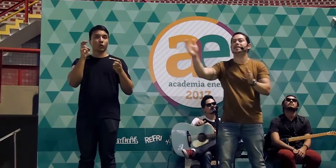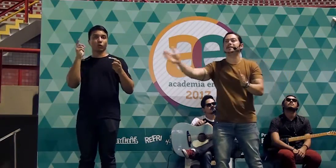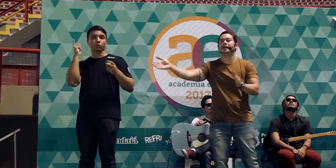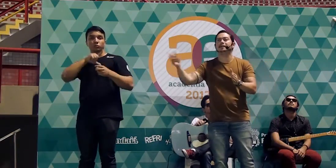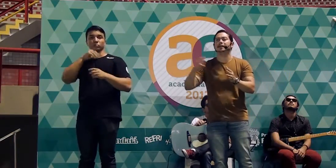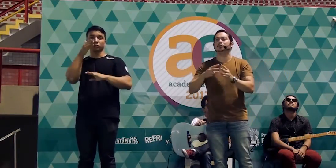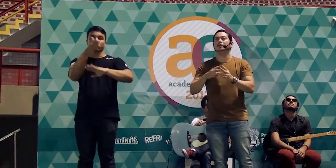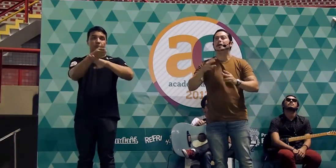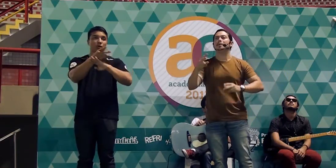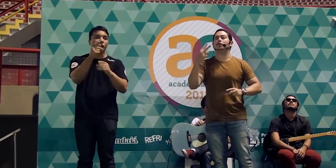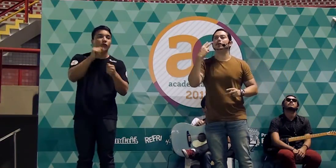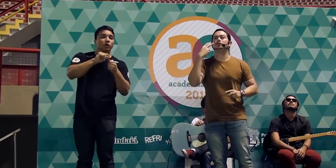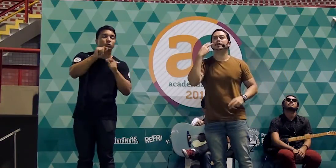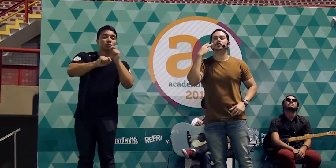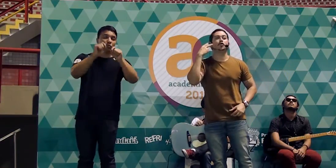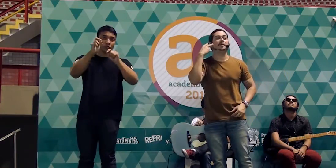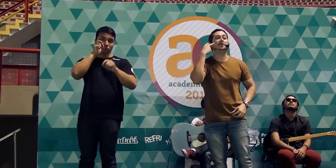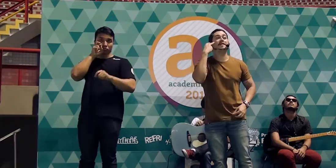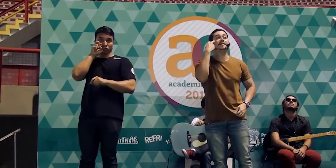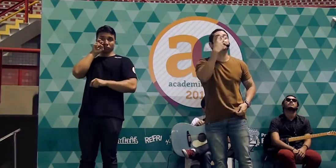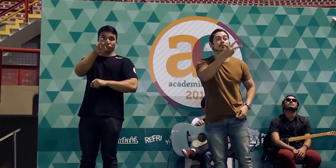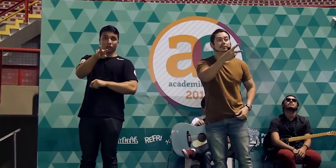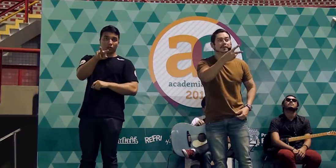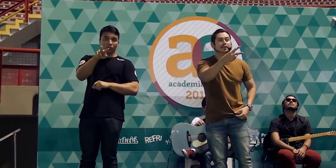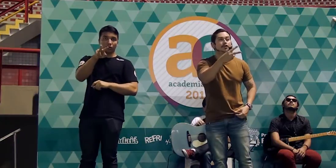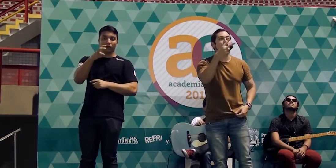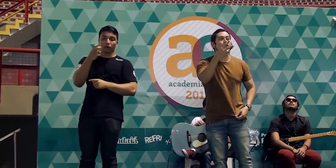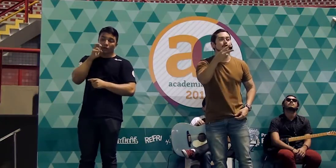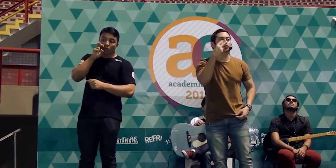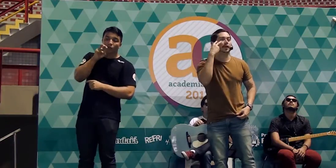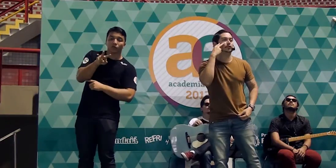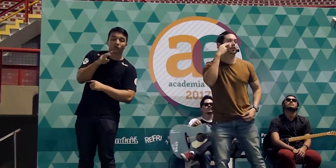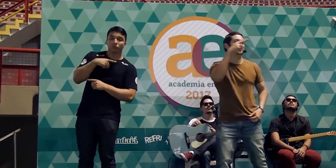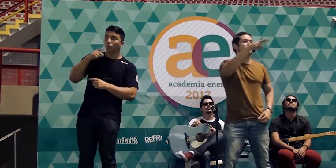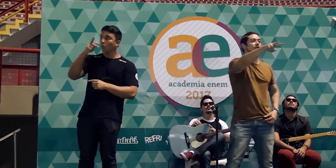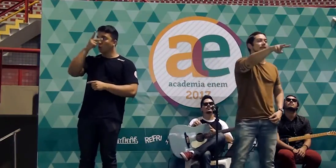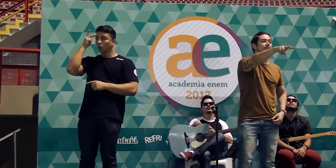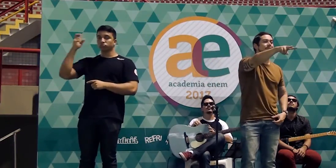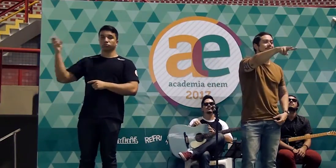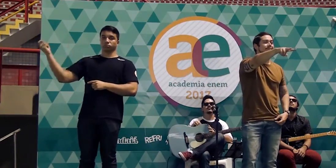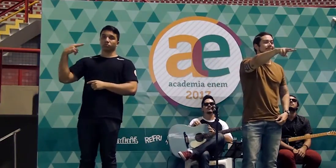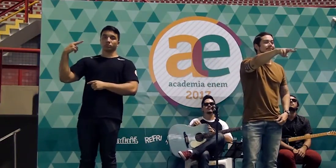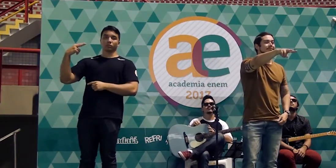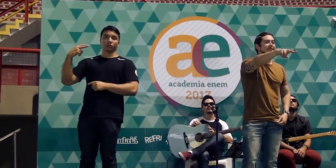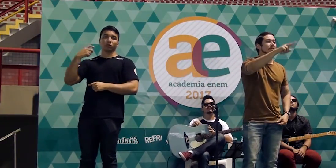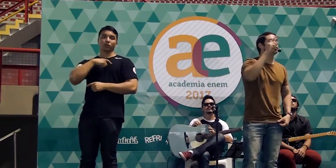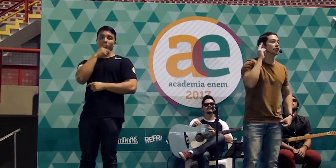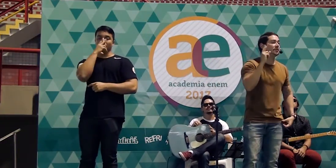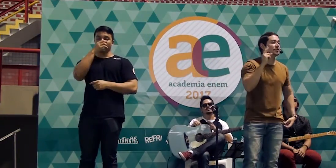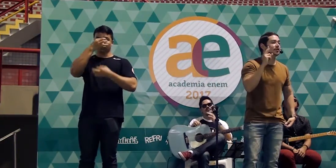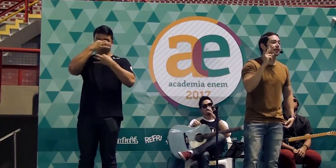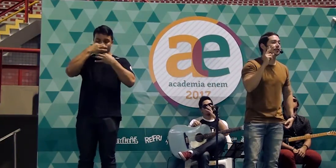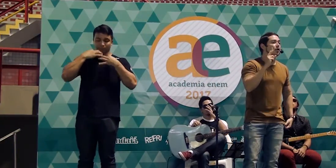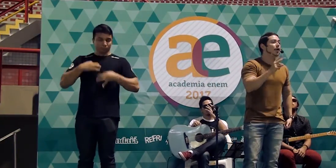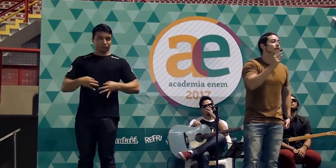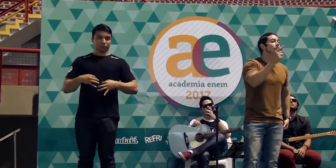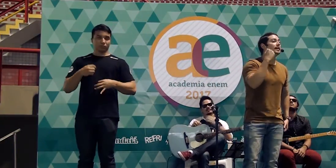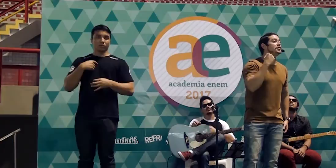ver o que está fazendo lá dentro. Porque quando tu está sob visão de outro, eu estou te vigiando. Eu estou